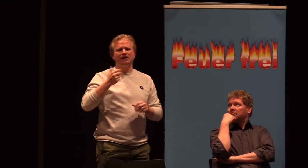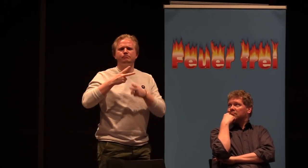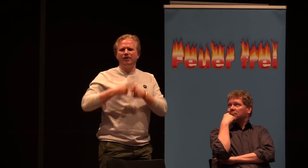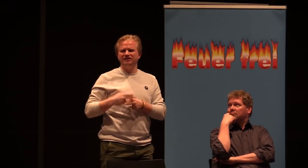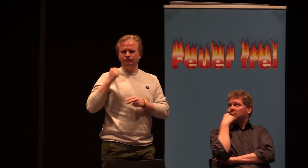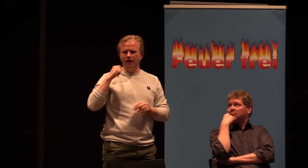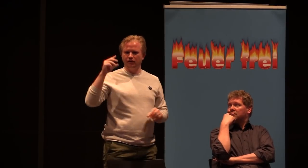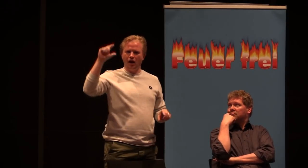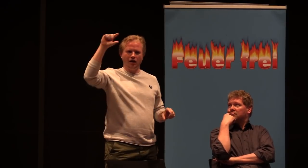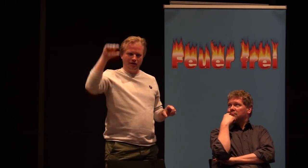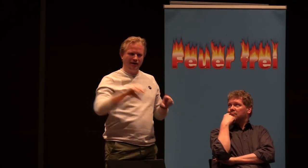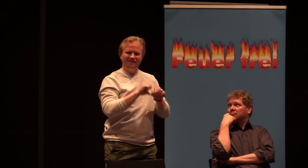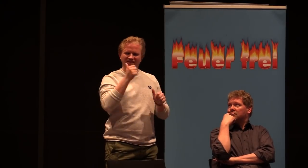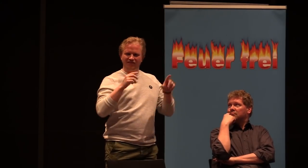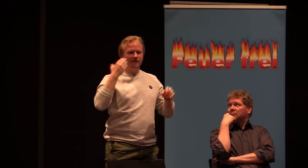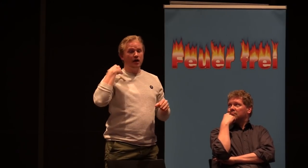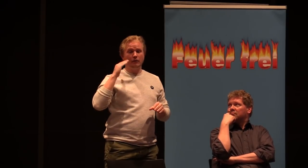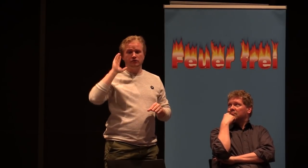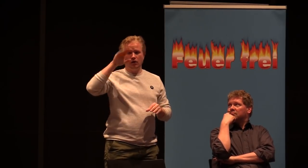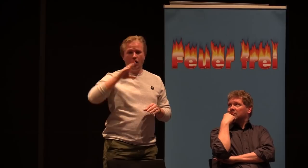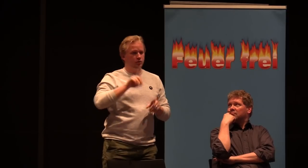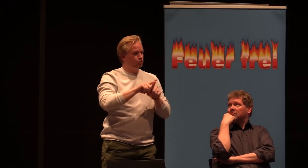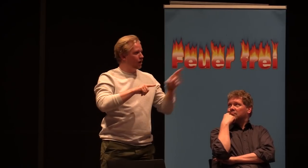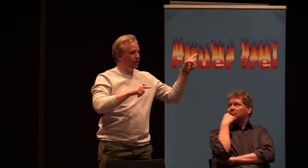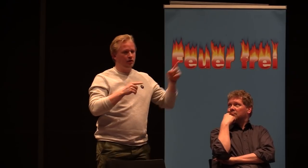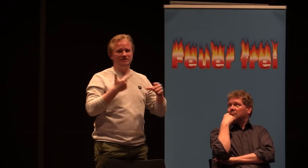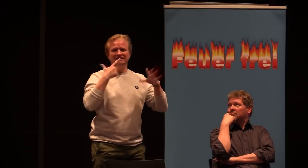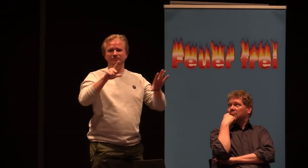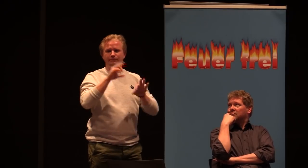dass Jugendliche ja auch kostenlos Mitglied sein können.